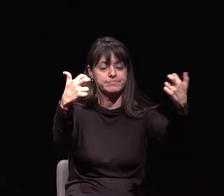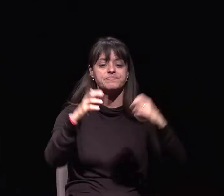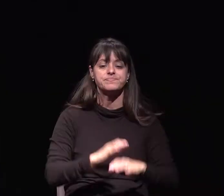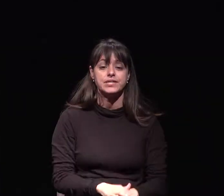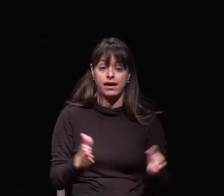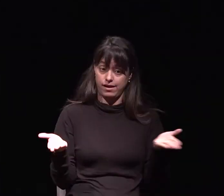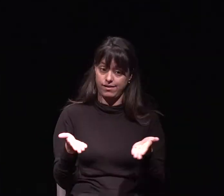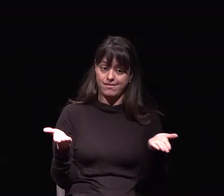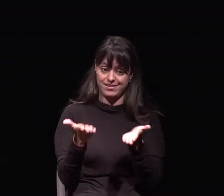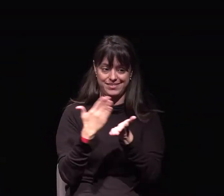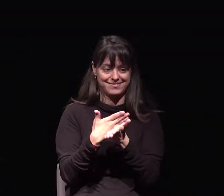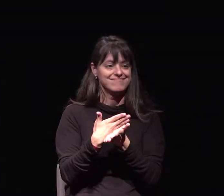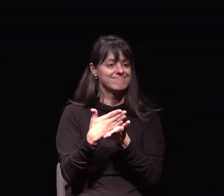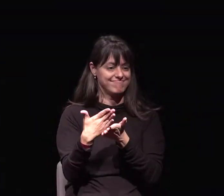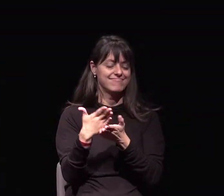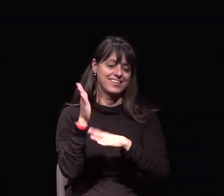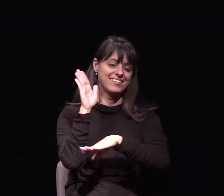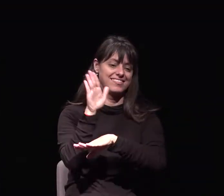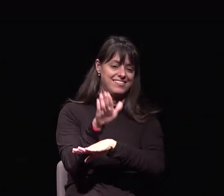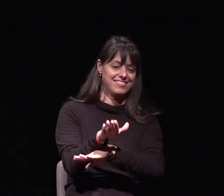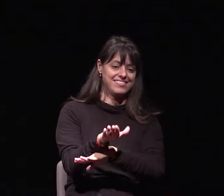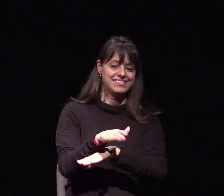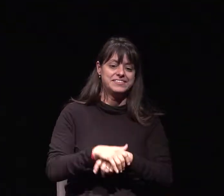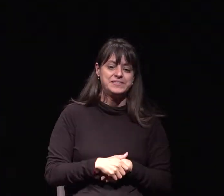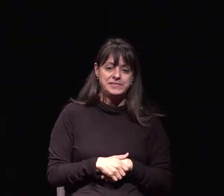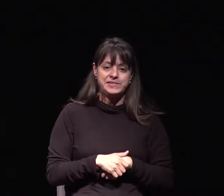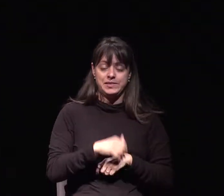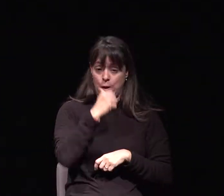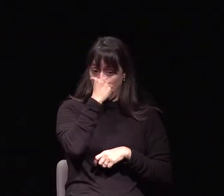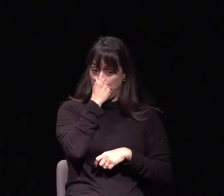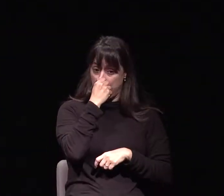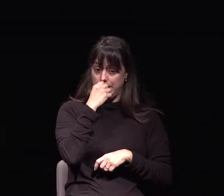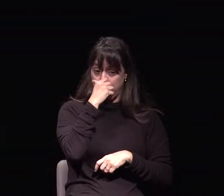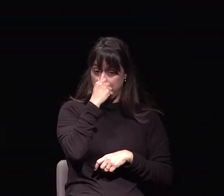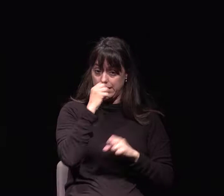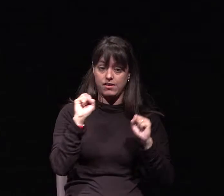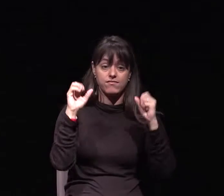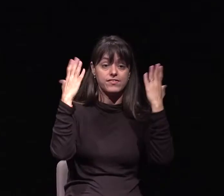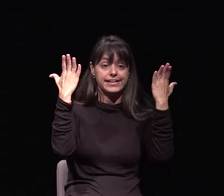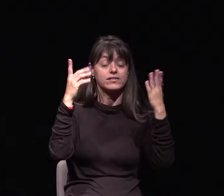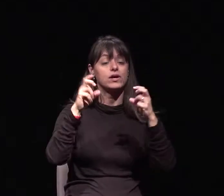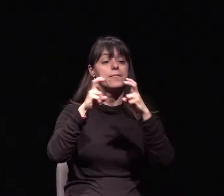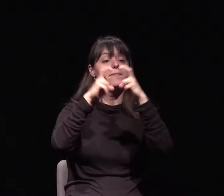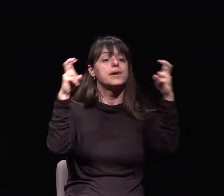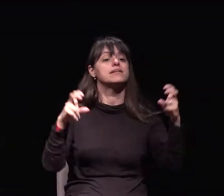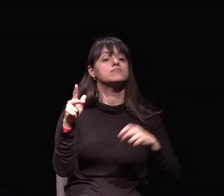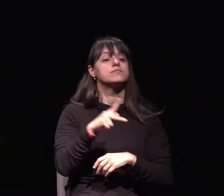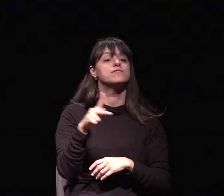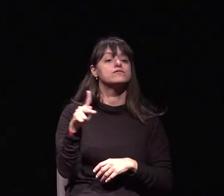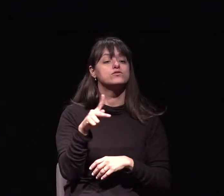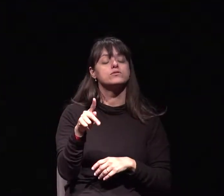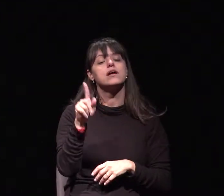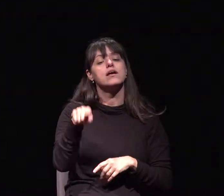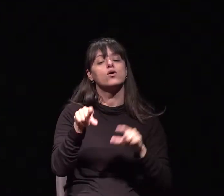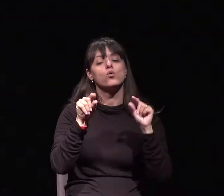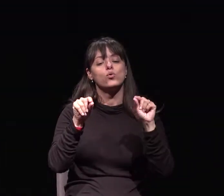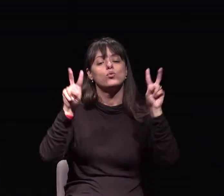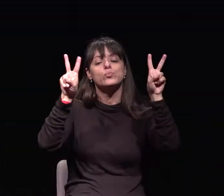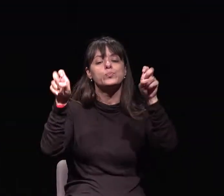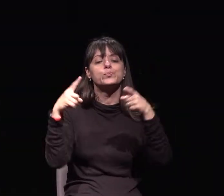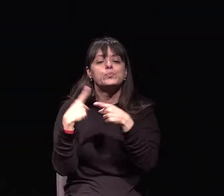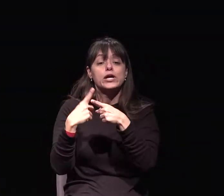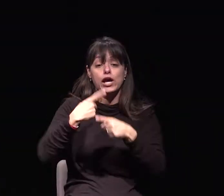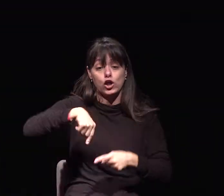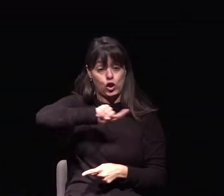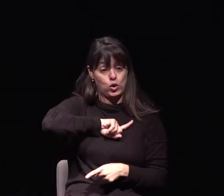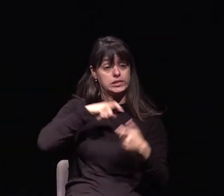agora inicia essa parte da tarde desse evento do MASP Professores, que chama Por que Precisamos Falar sobre Violência contra a